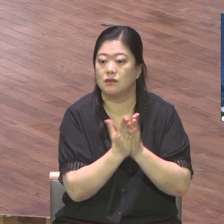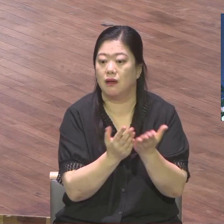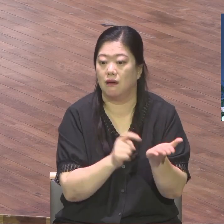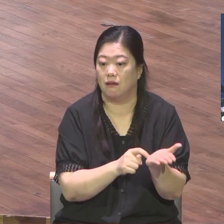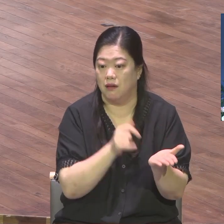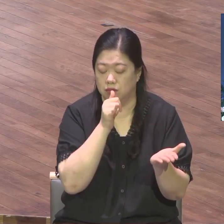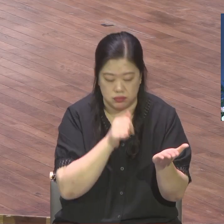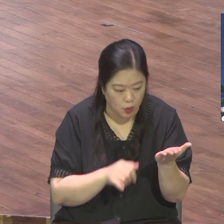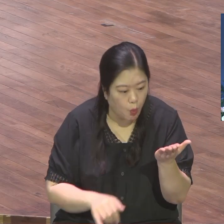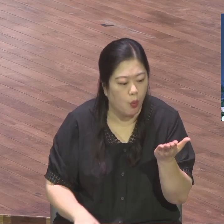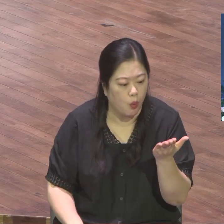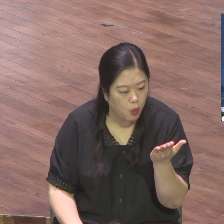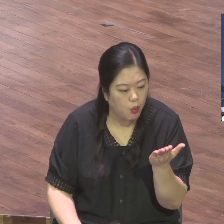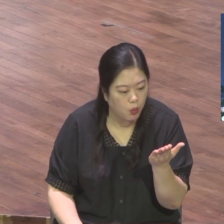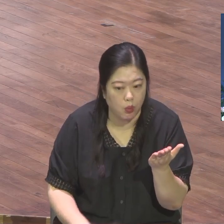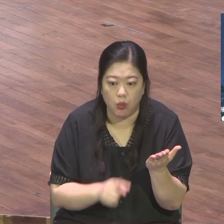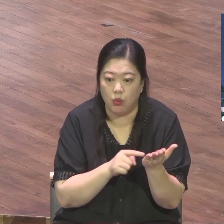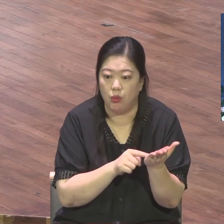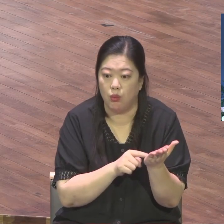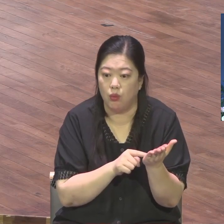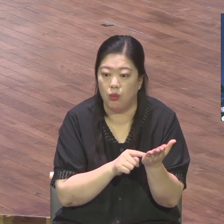그러면 여러분 그 영혼 살아납니다.